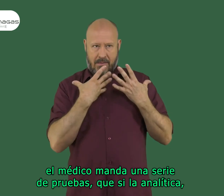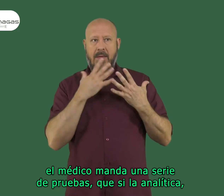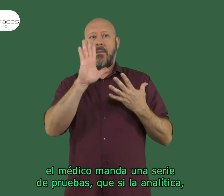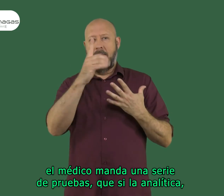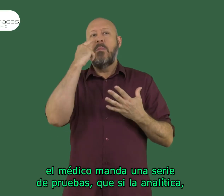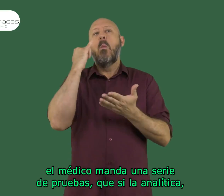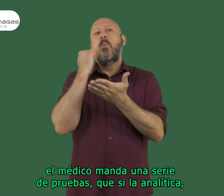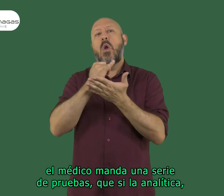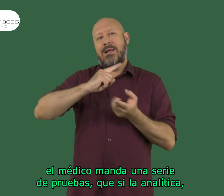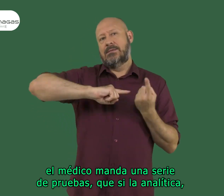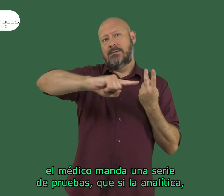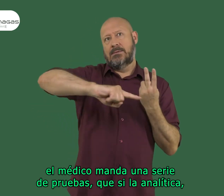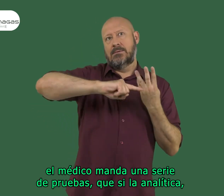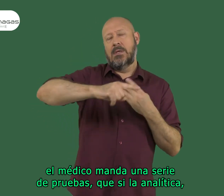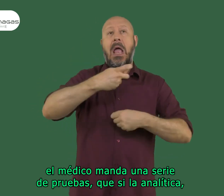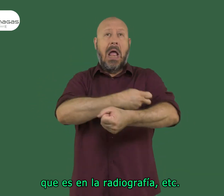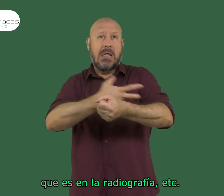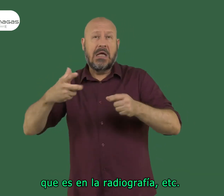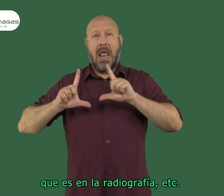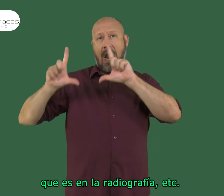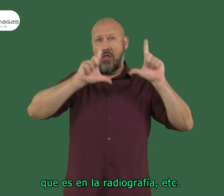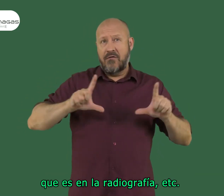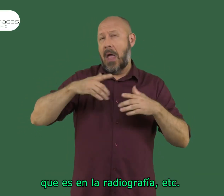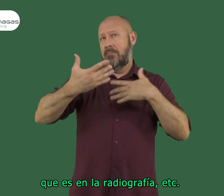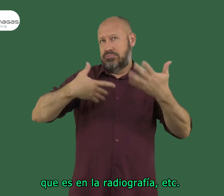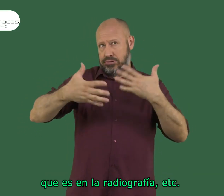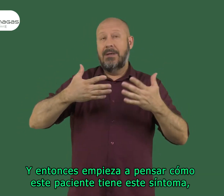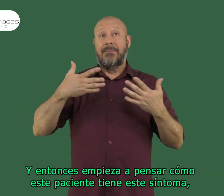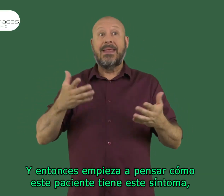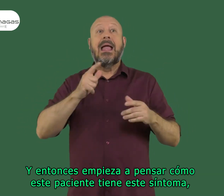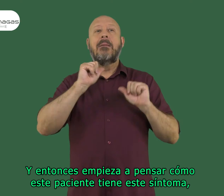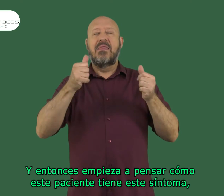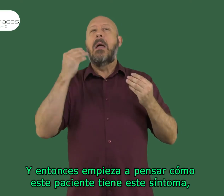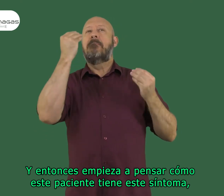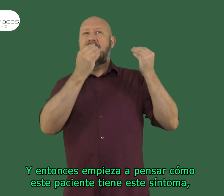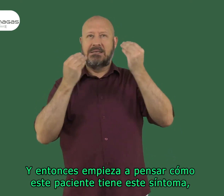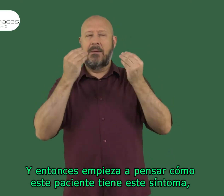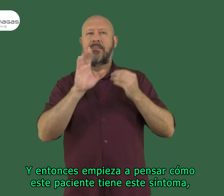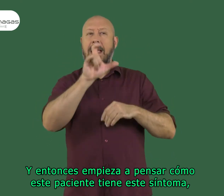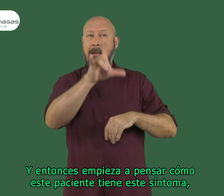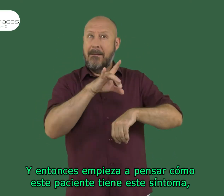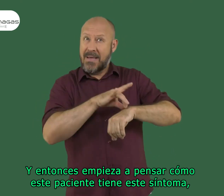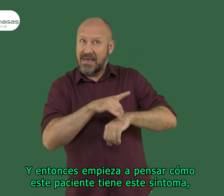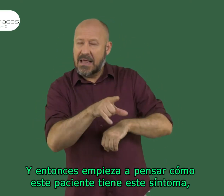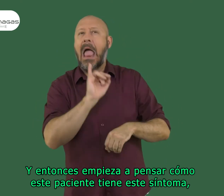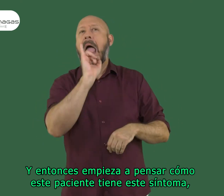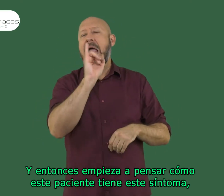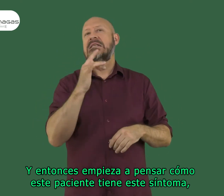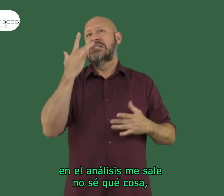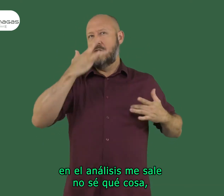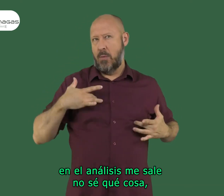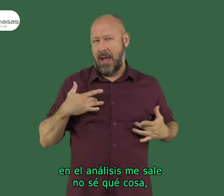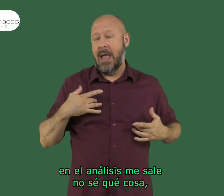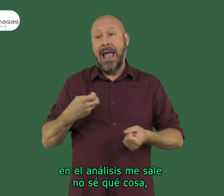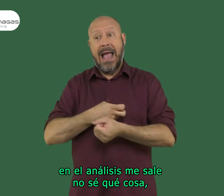una serie de pruebas, que si la analítica, que si la radiografía, etcétera, y entonces empieza a pensar, como este paciente tiene este síntoma,